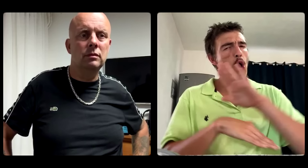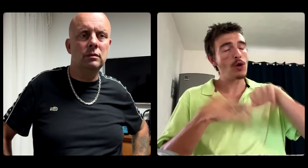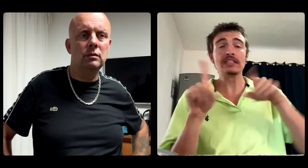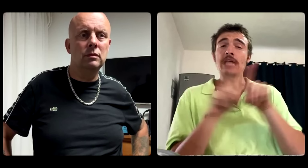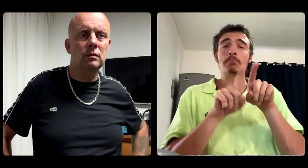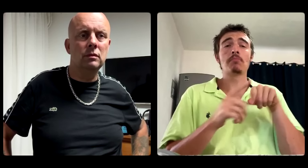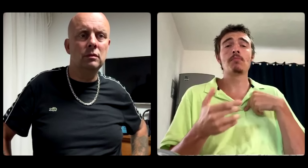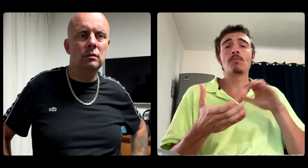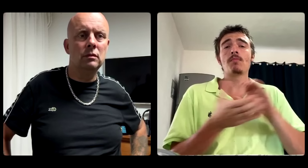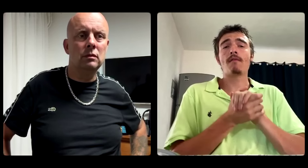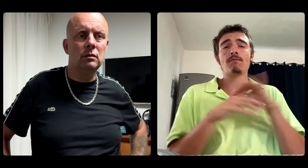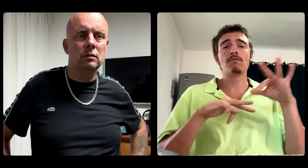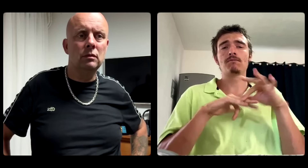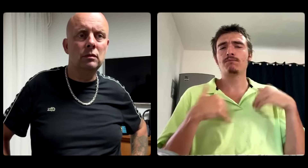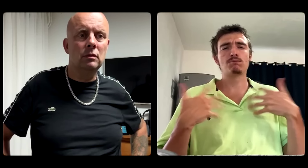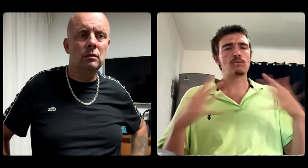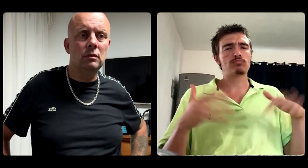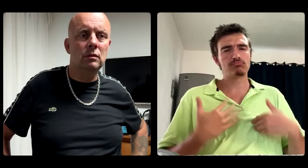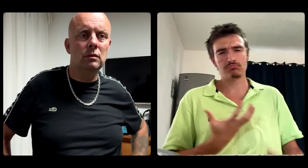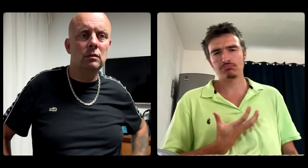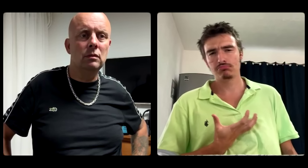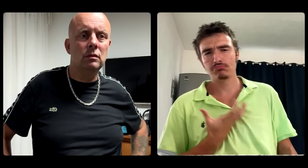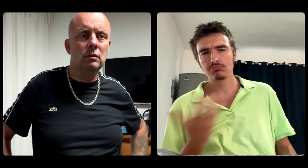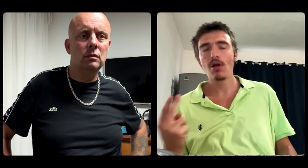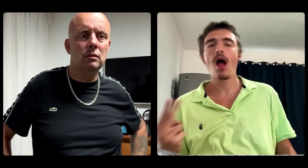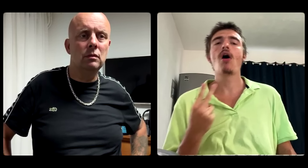Nee, ik heb hem letterlijk gepoetst vandaag.